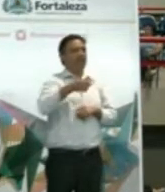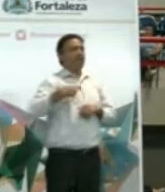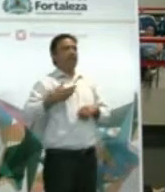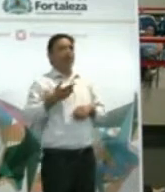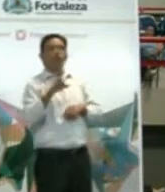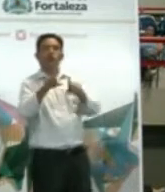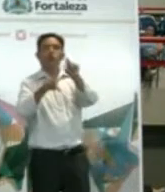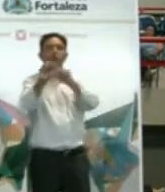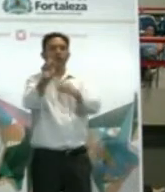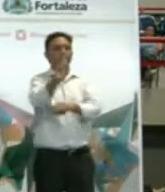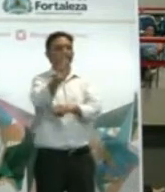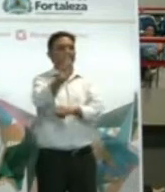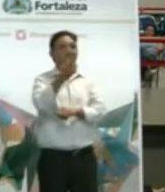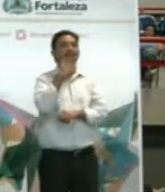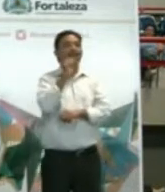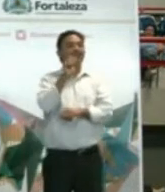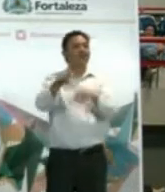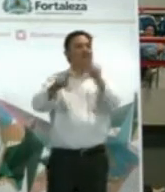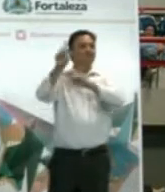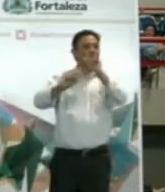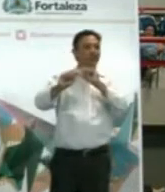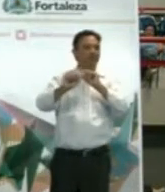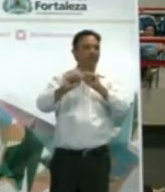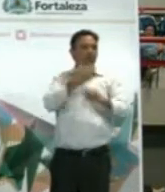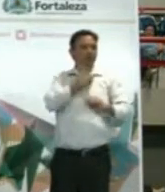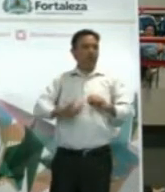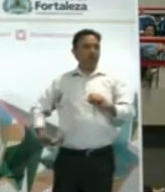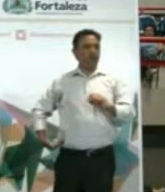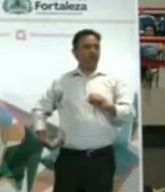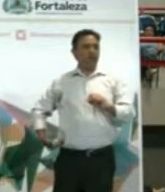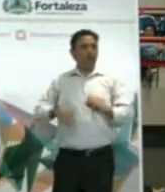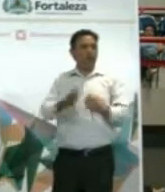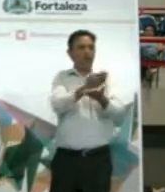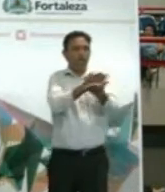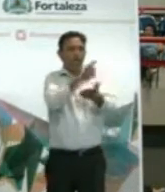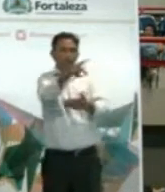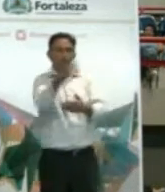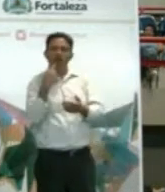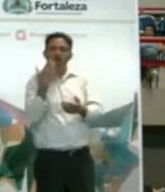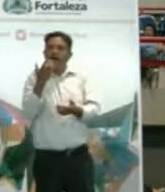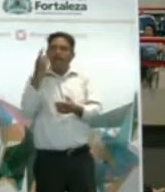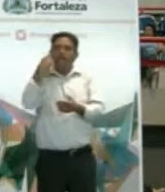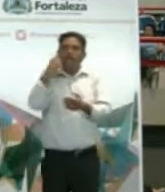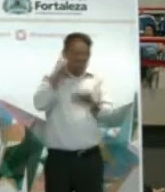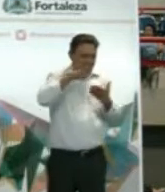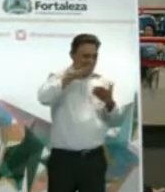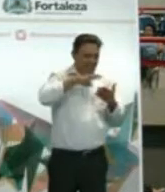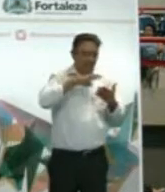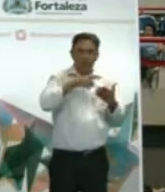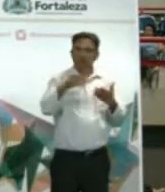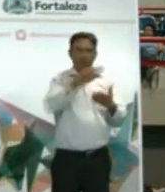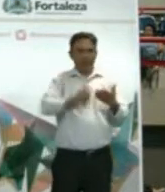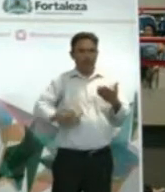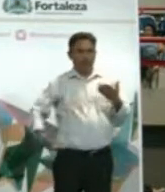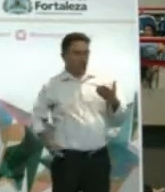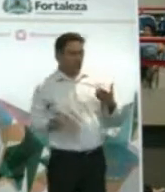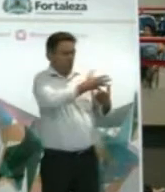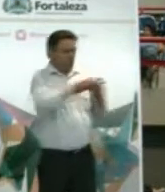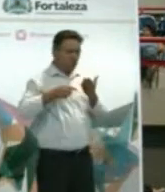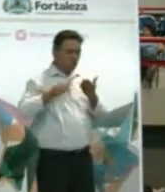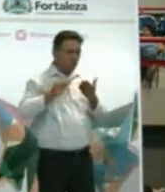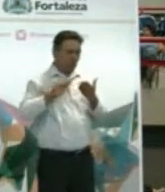queria. O livro que tu ia ler era o livro que o governo queria. A música que tu tinha que escutar era a música que o governo queria.